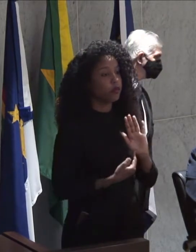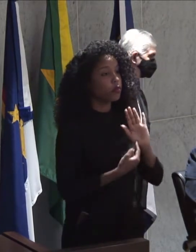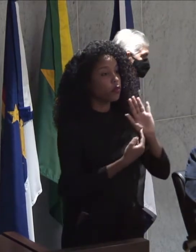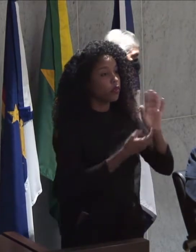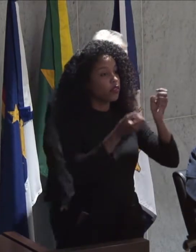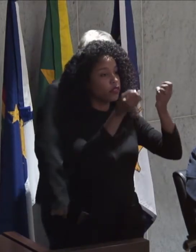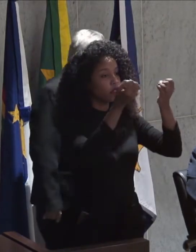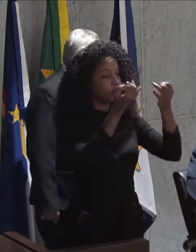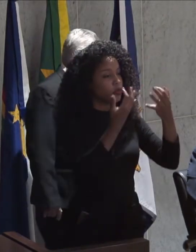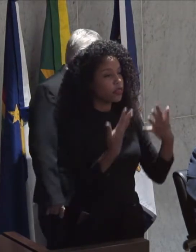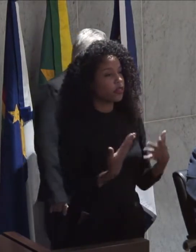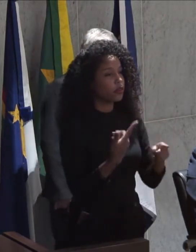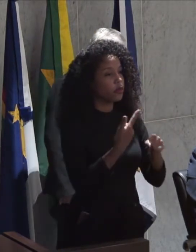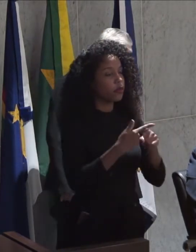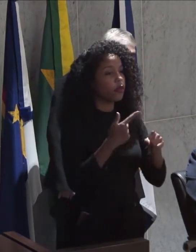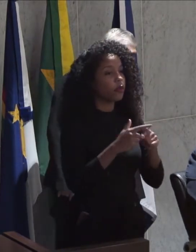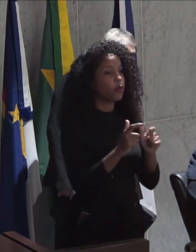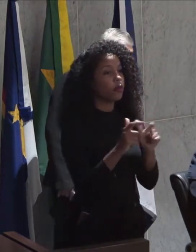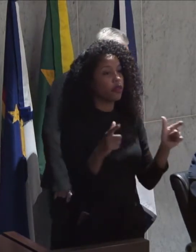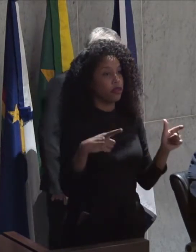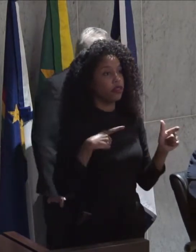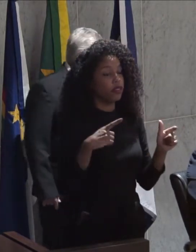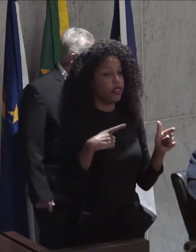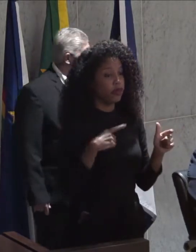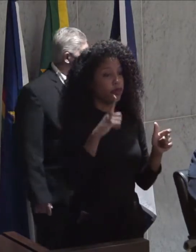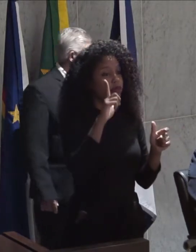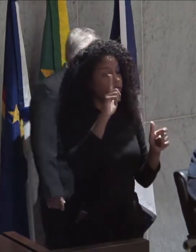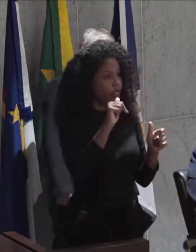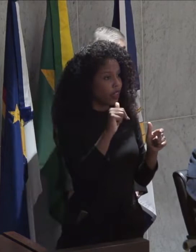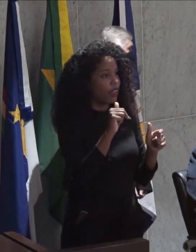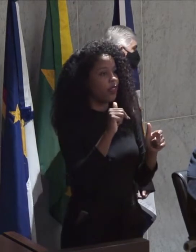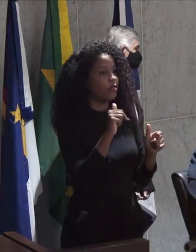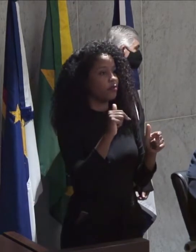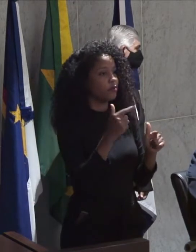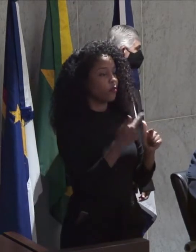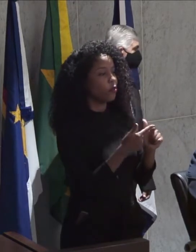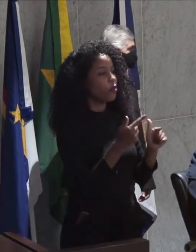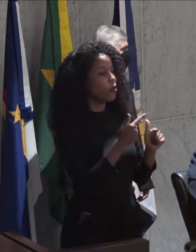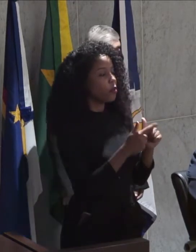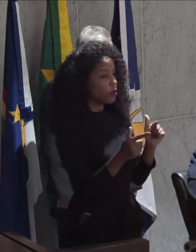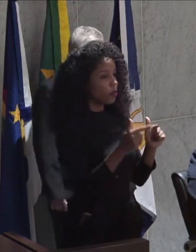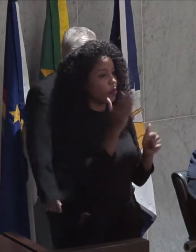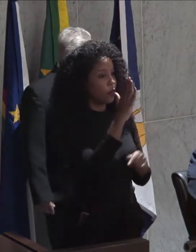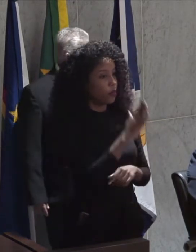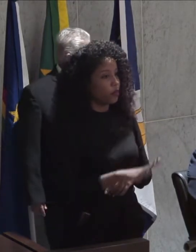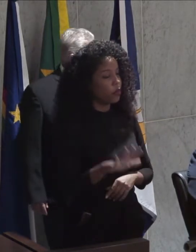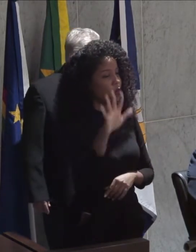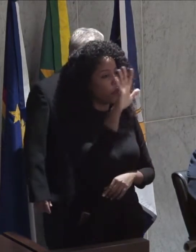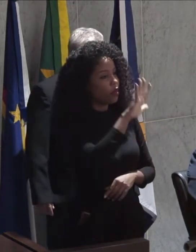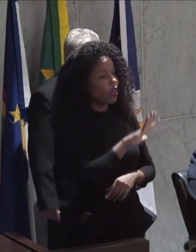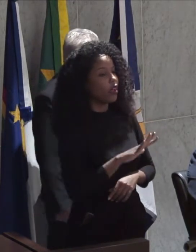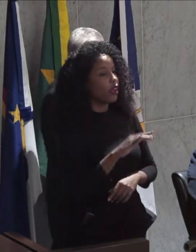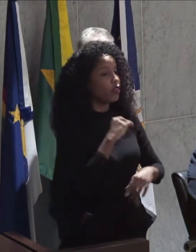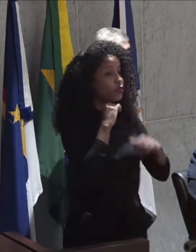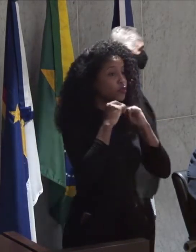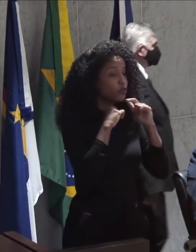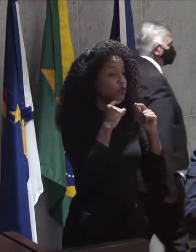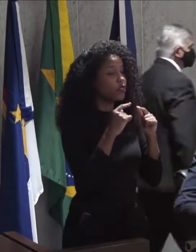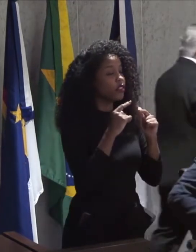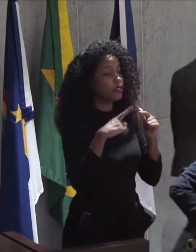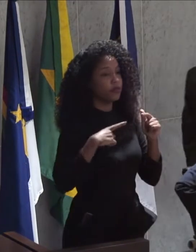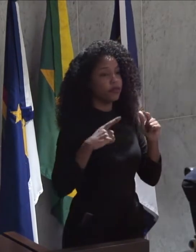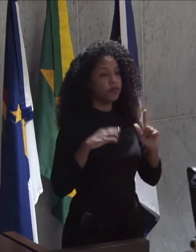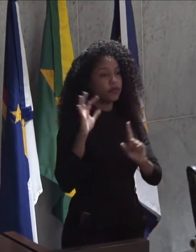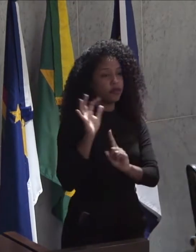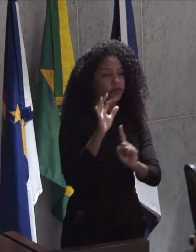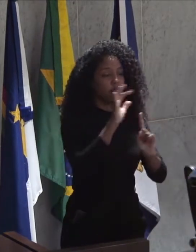elucidando o grande problema que é, na verdade, um grande dilema, um dilema nacional que nós estamos vivendo e que impacta